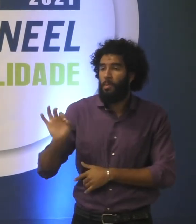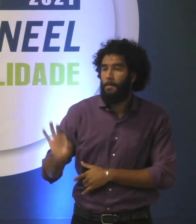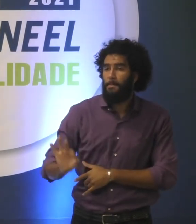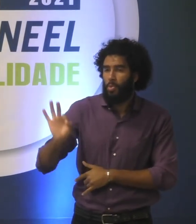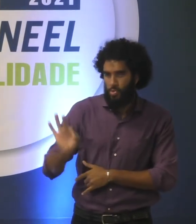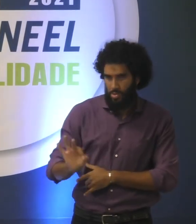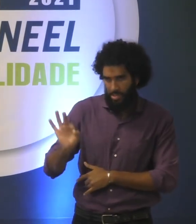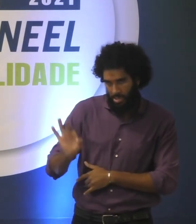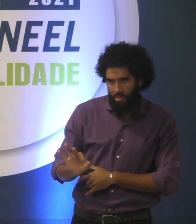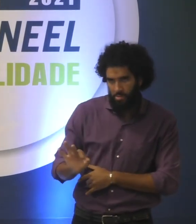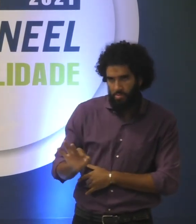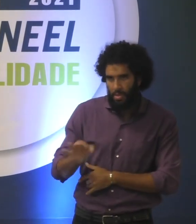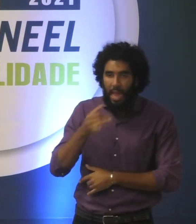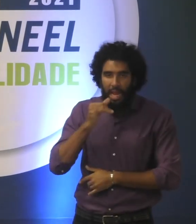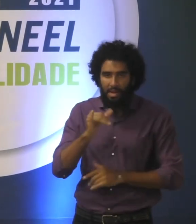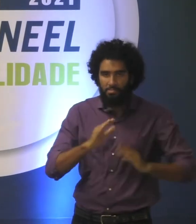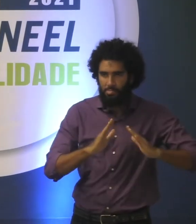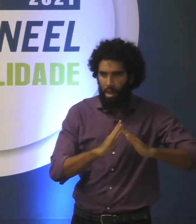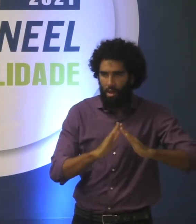custo da energia.